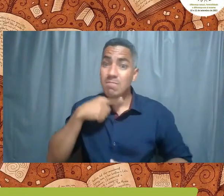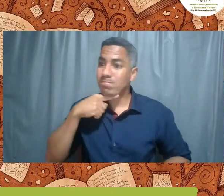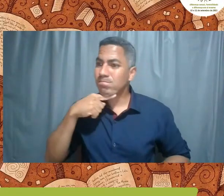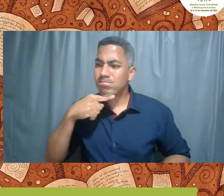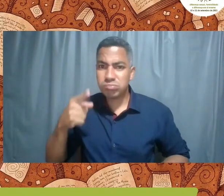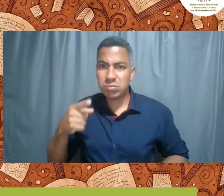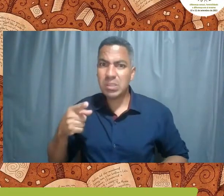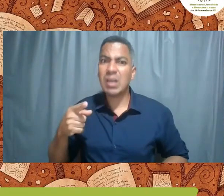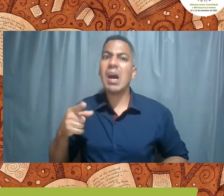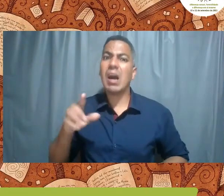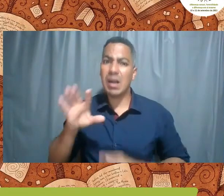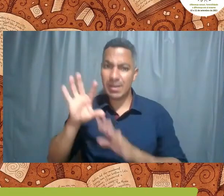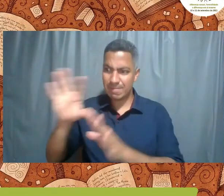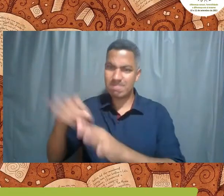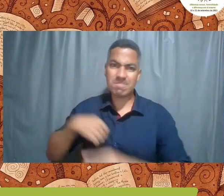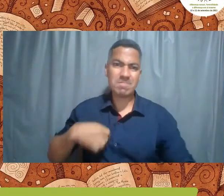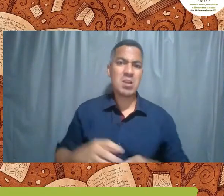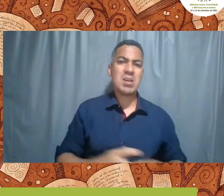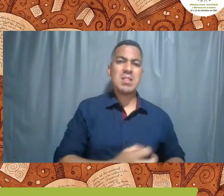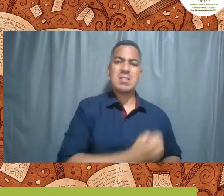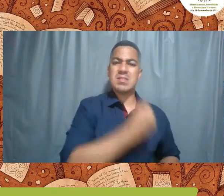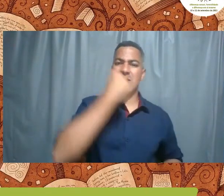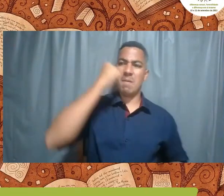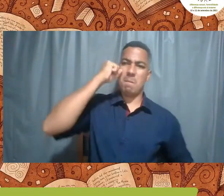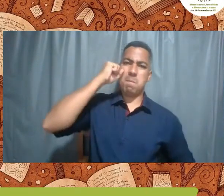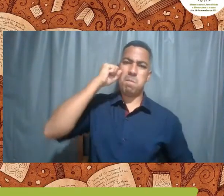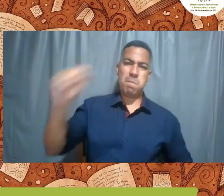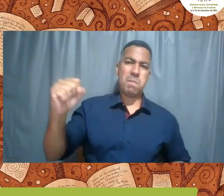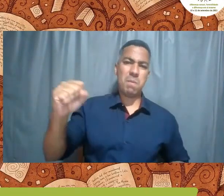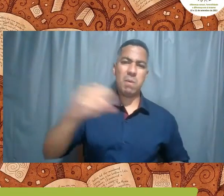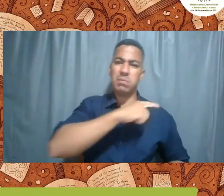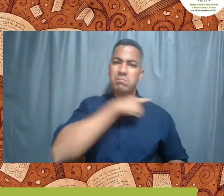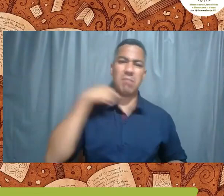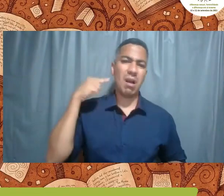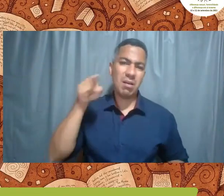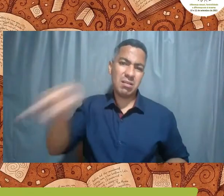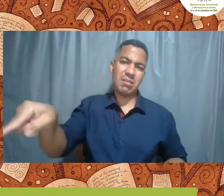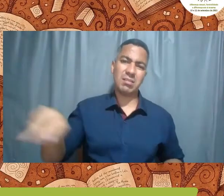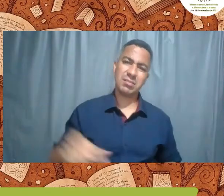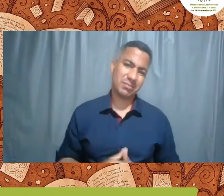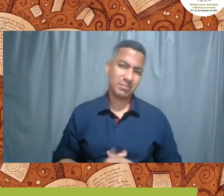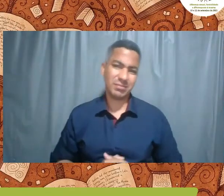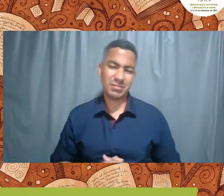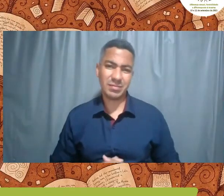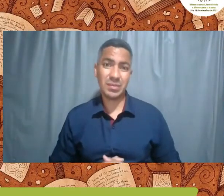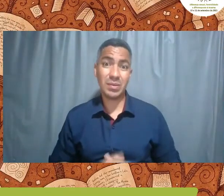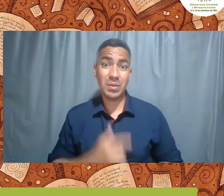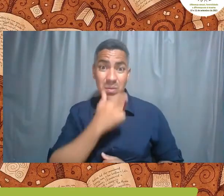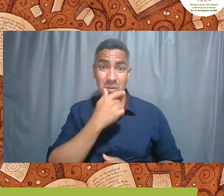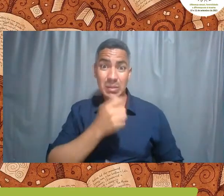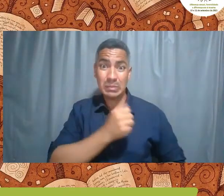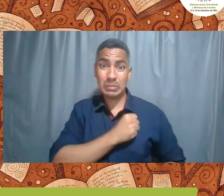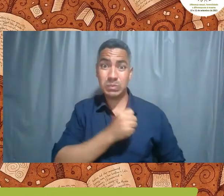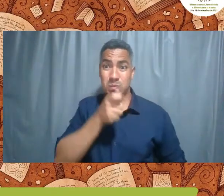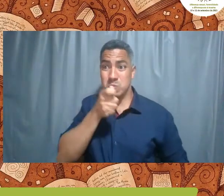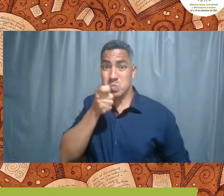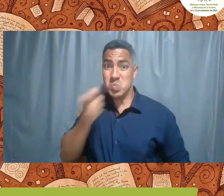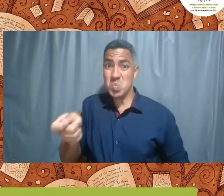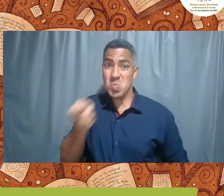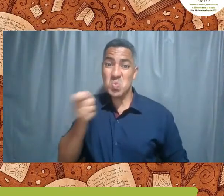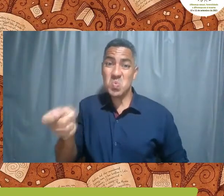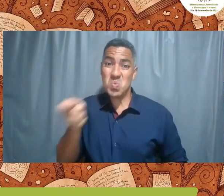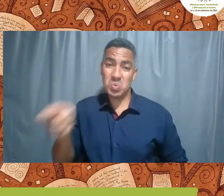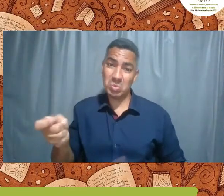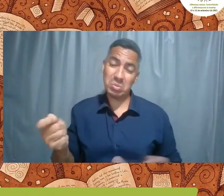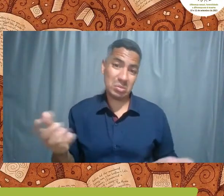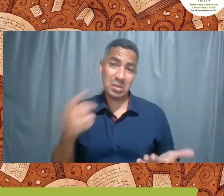do assassinato, né? Então, esse é o quadro, né? Essa é a moldura,